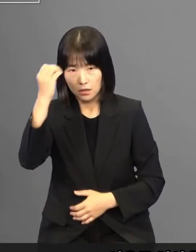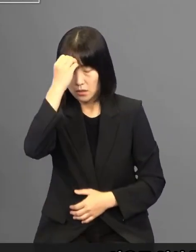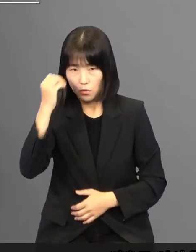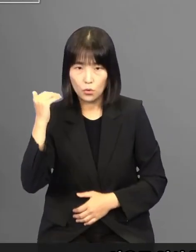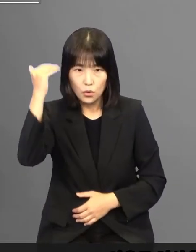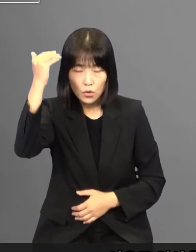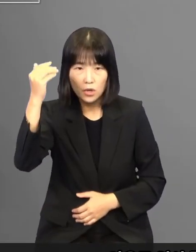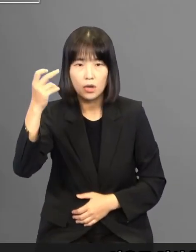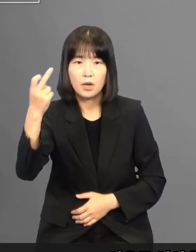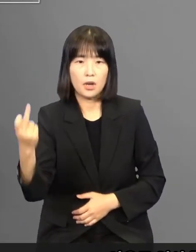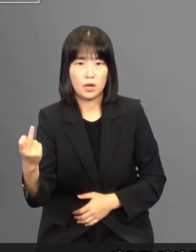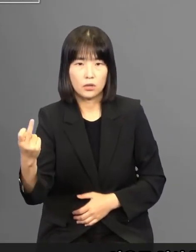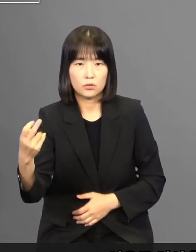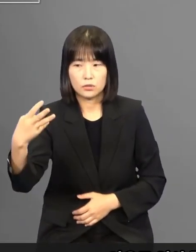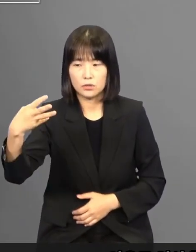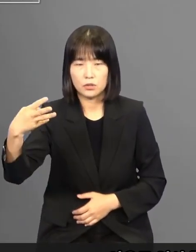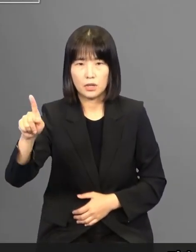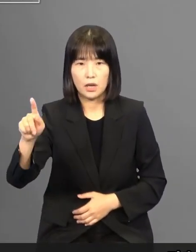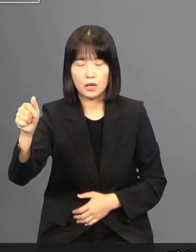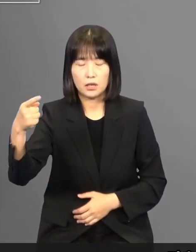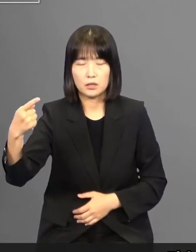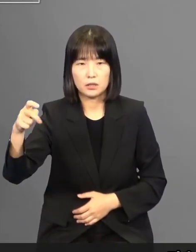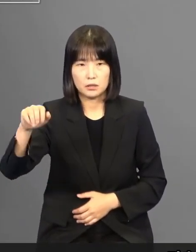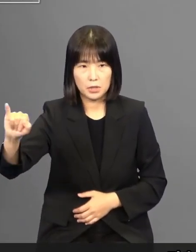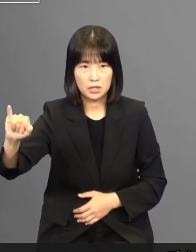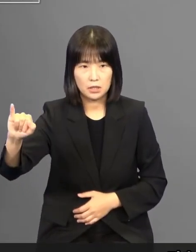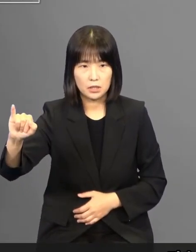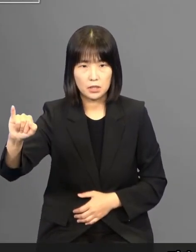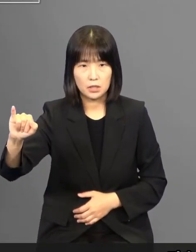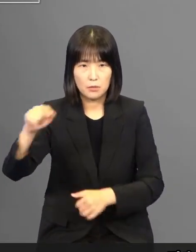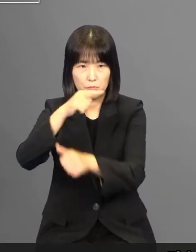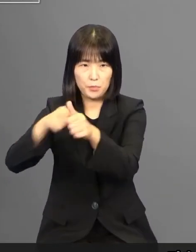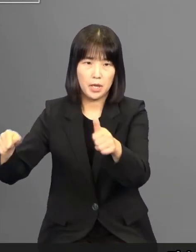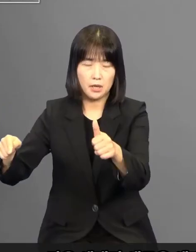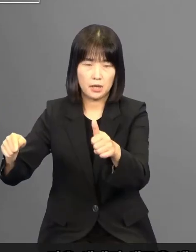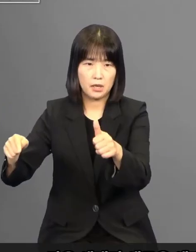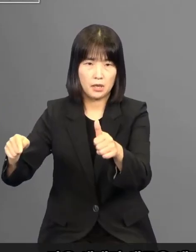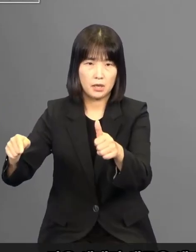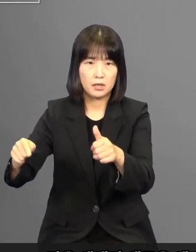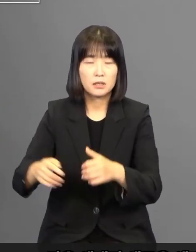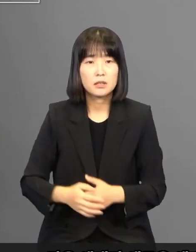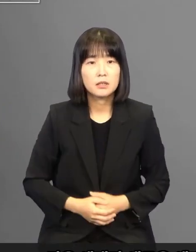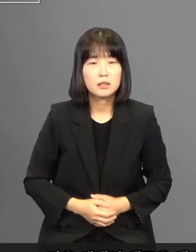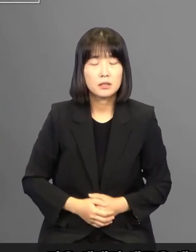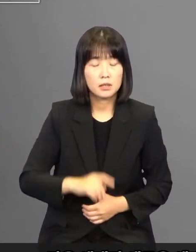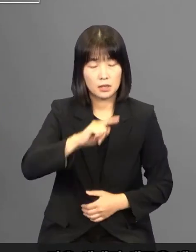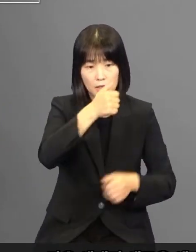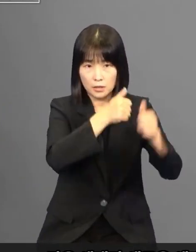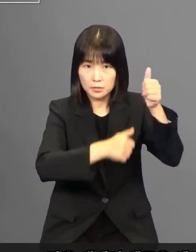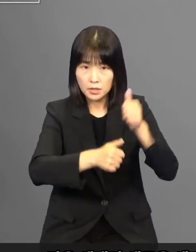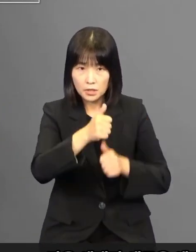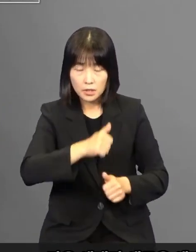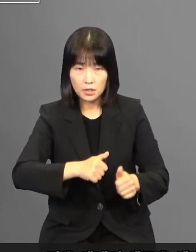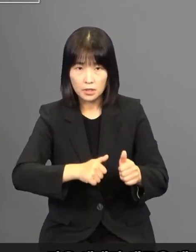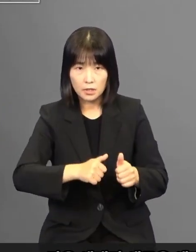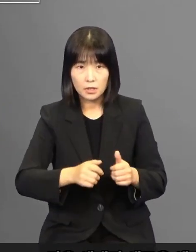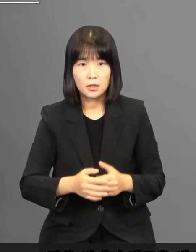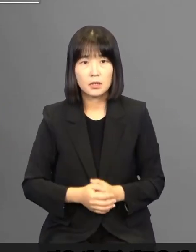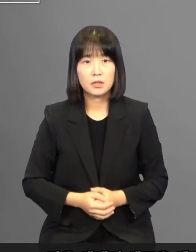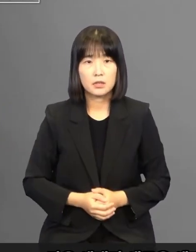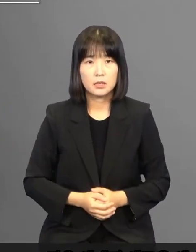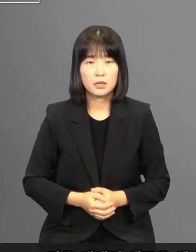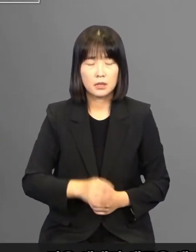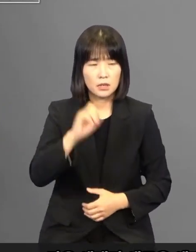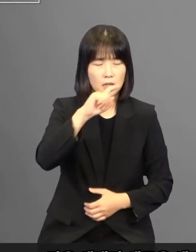역시 골리앗만큼 큰 거인이죠. 라흐미를 죽였어요. 자, 다음 세대가, 새로운 세대가 이제는